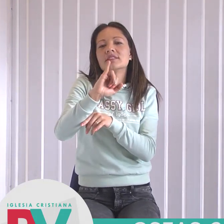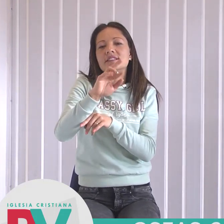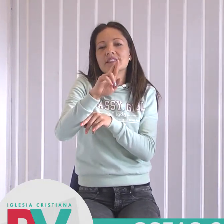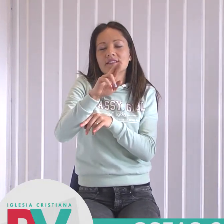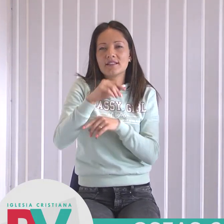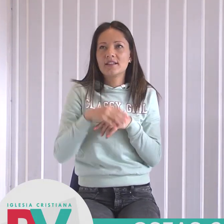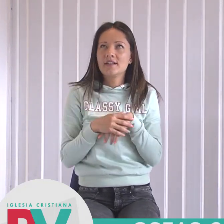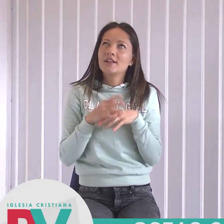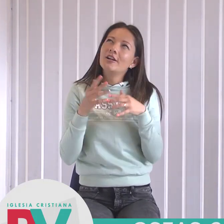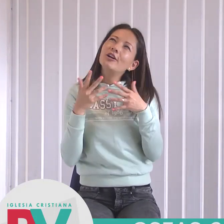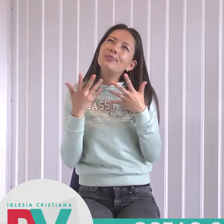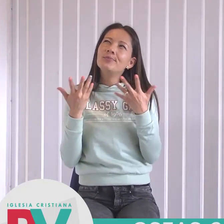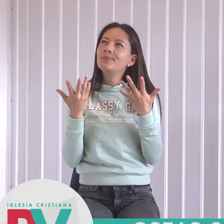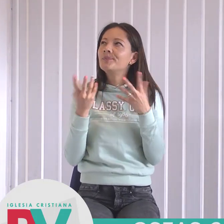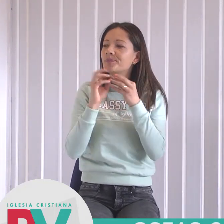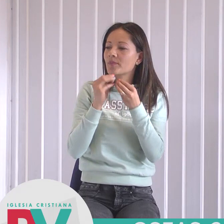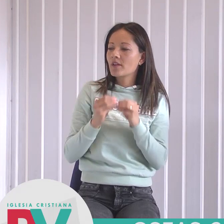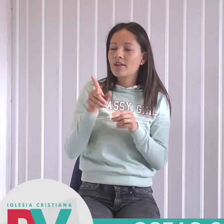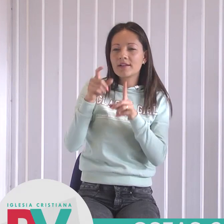es lograr